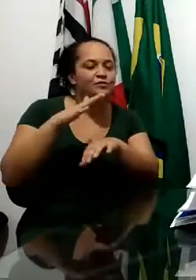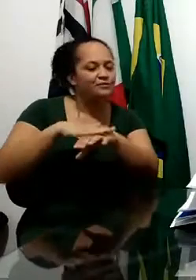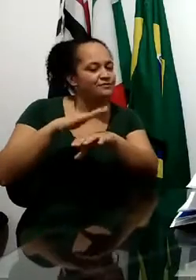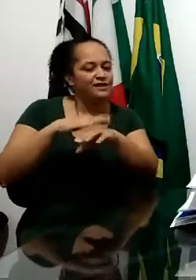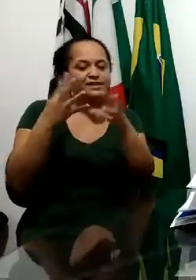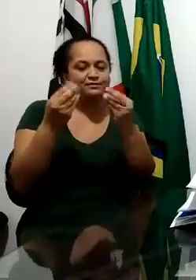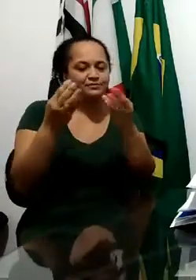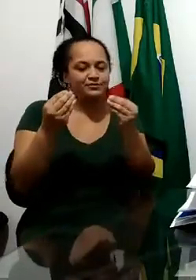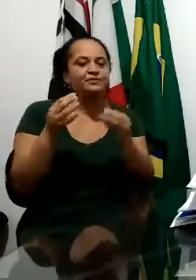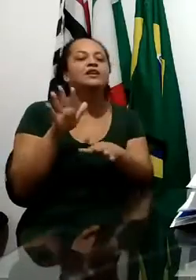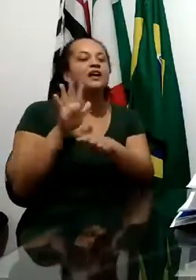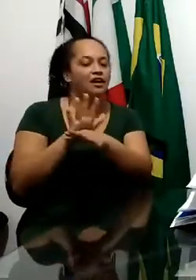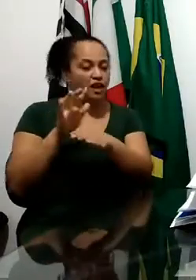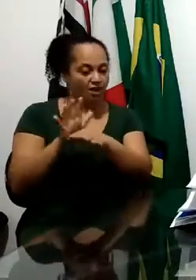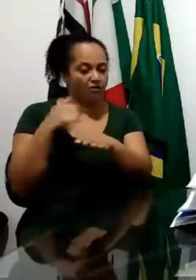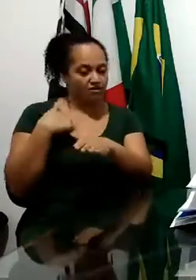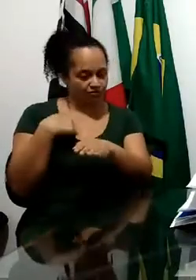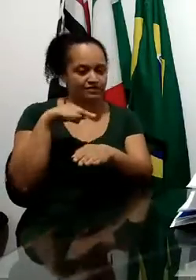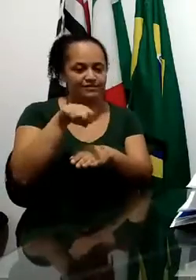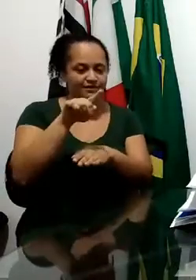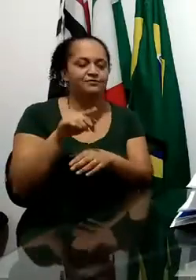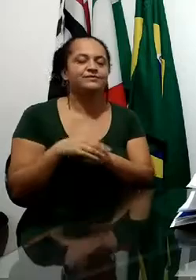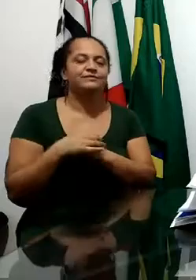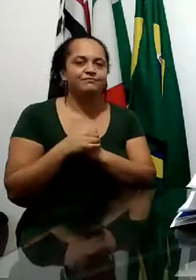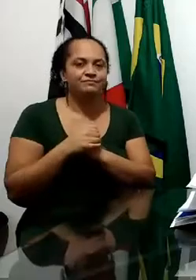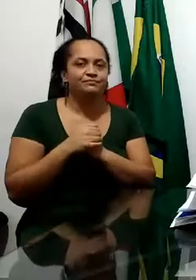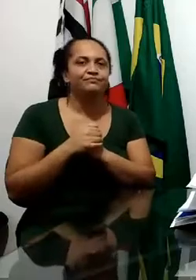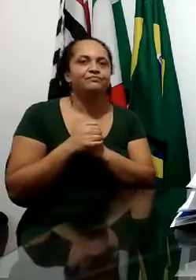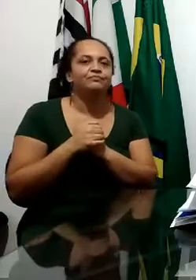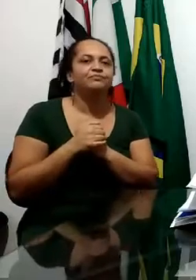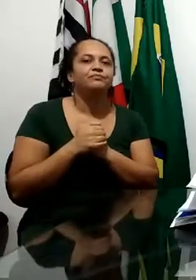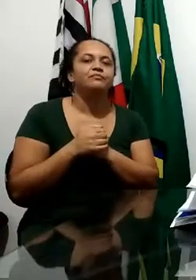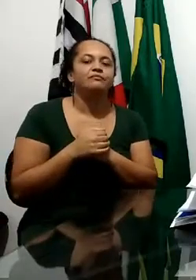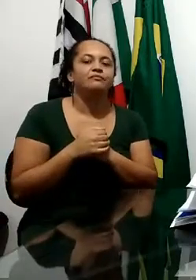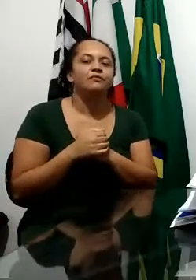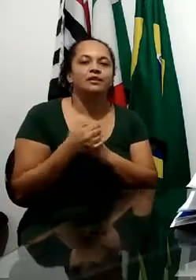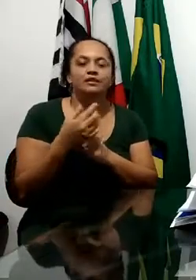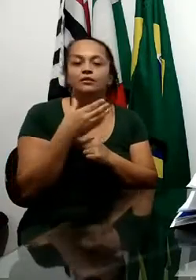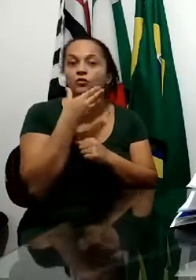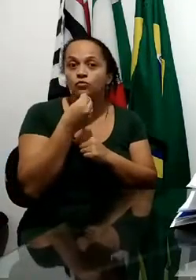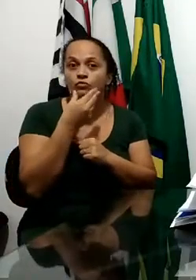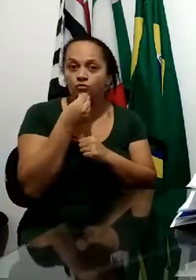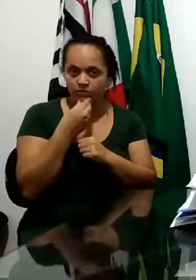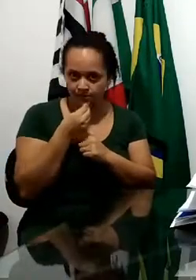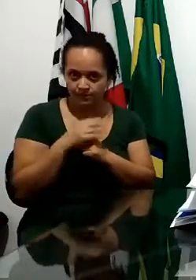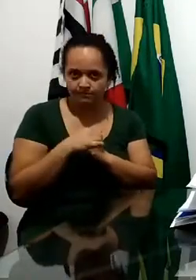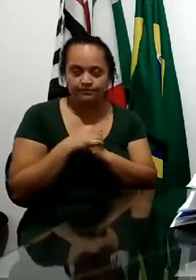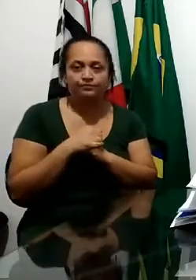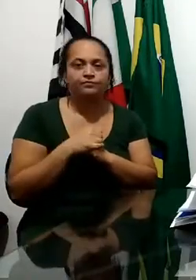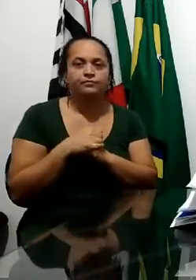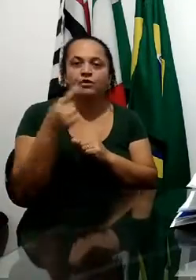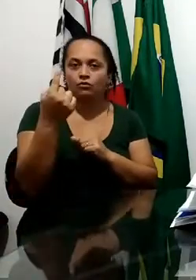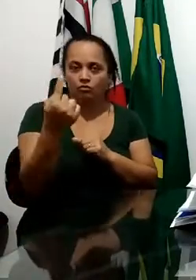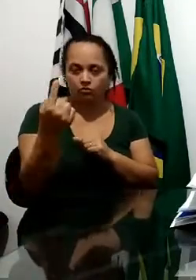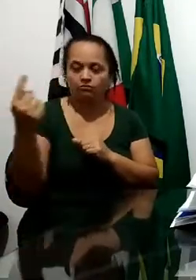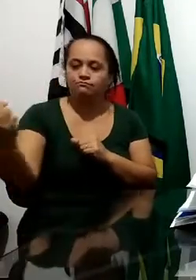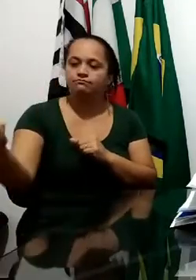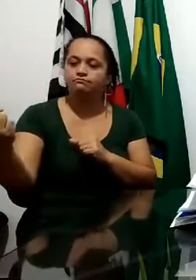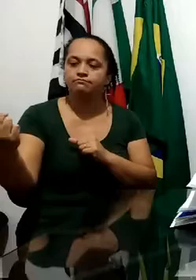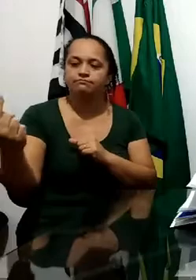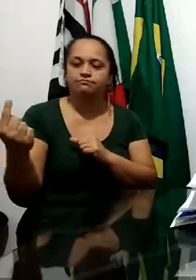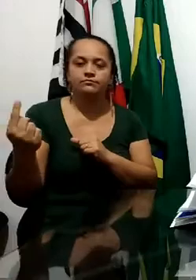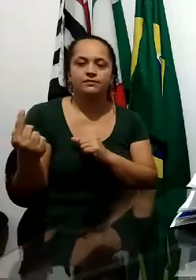te colocarei. Entra no gozo do teu Senhor. Chegando por fim o que recebera 1